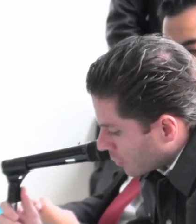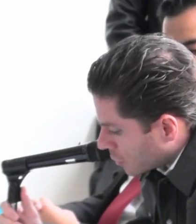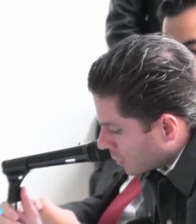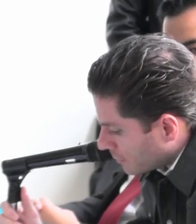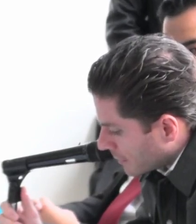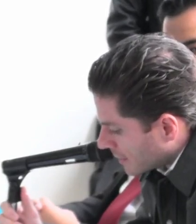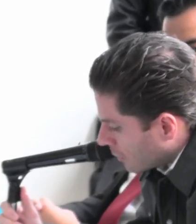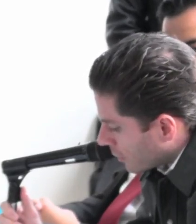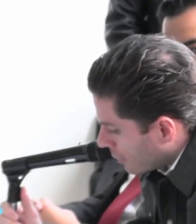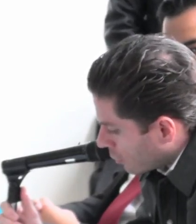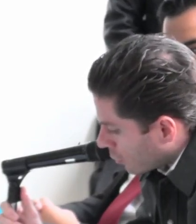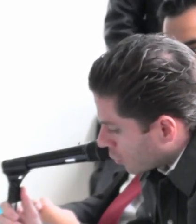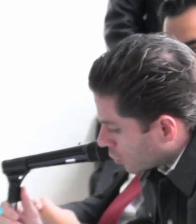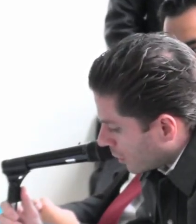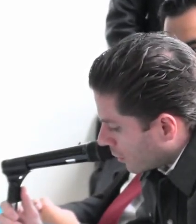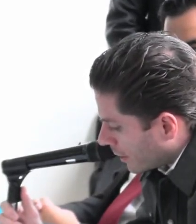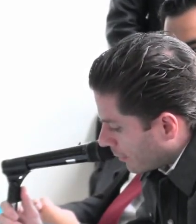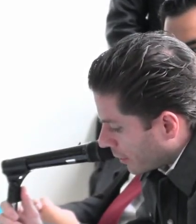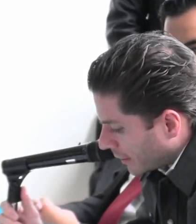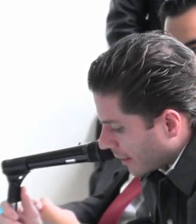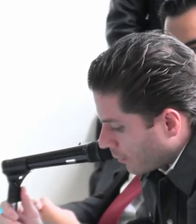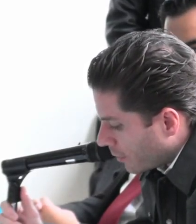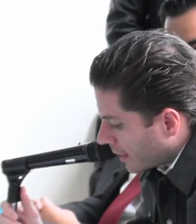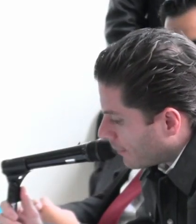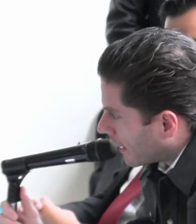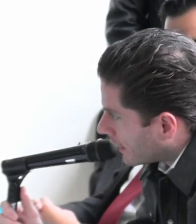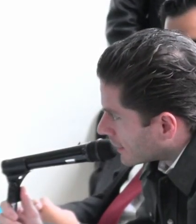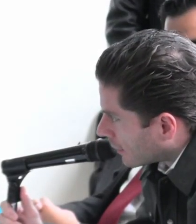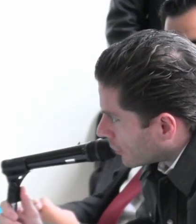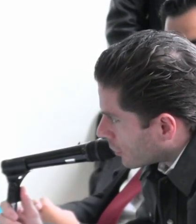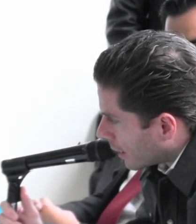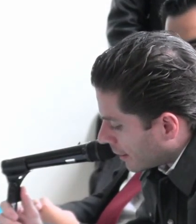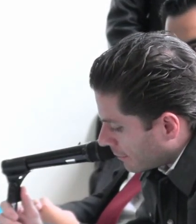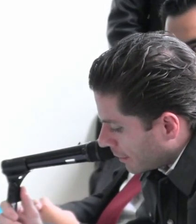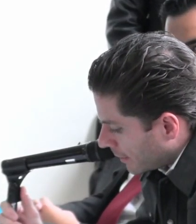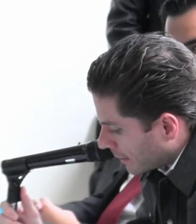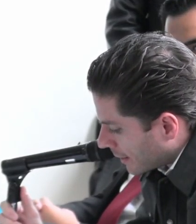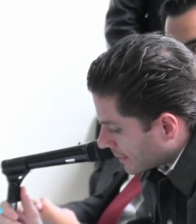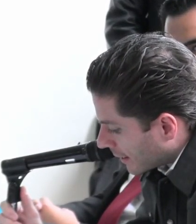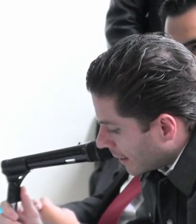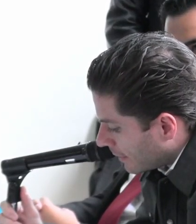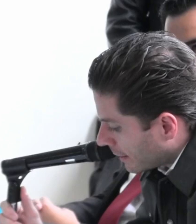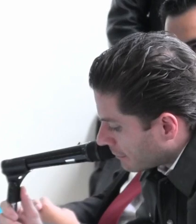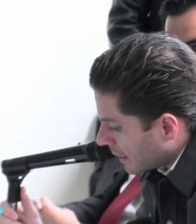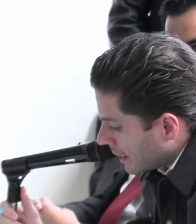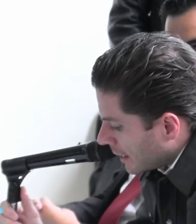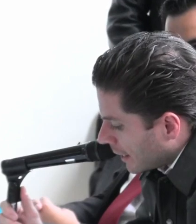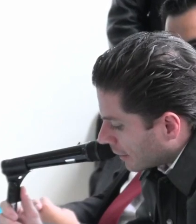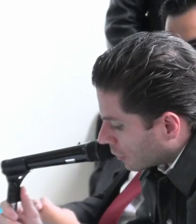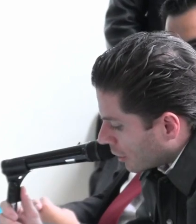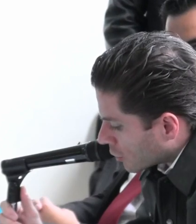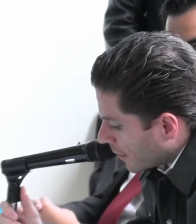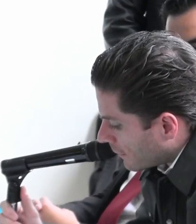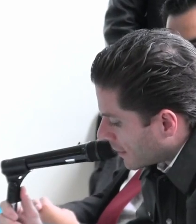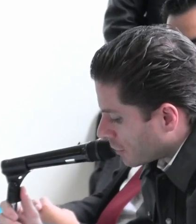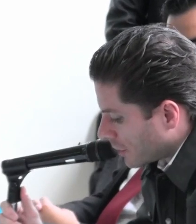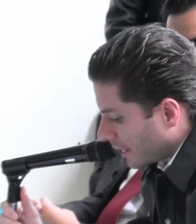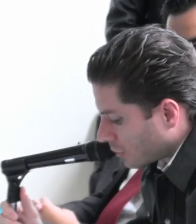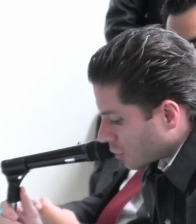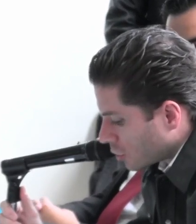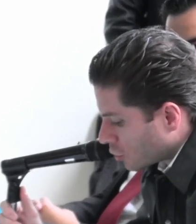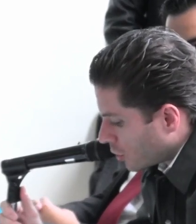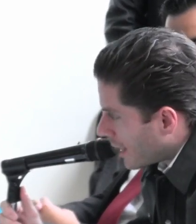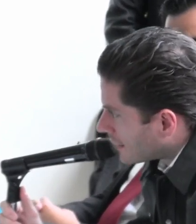siempre hemos saludado con gusto la política pública para el desarrollo de vivienda asequible, en donde los